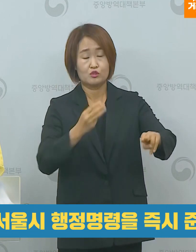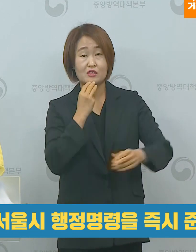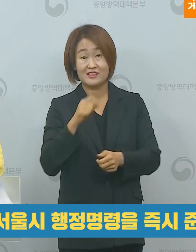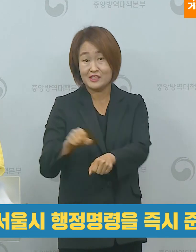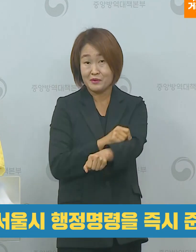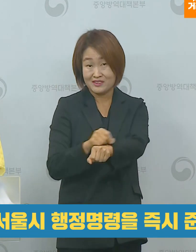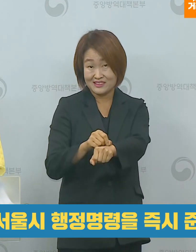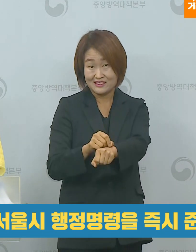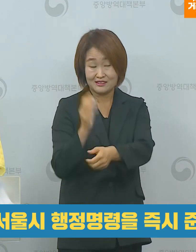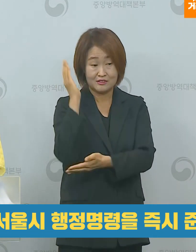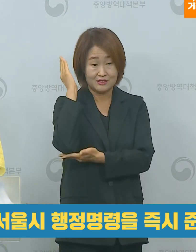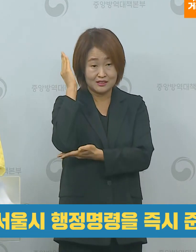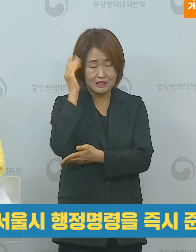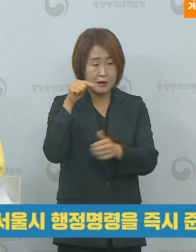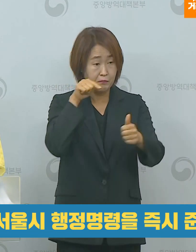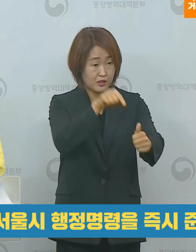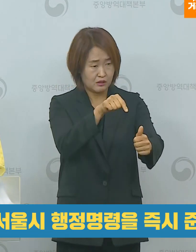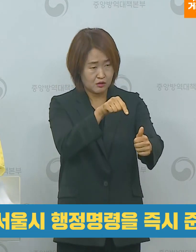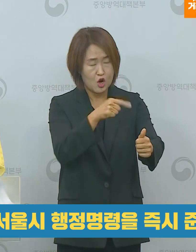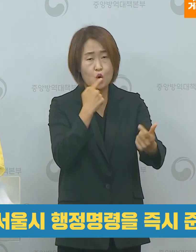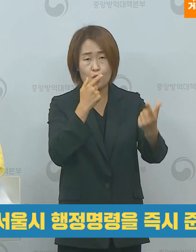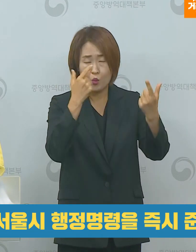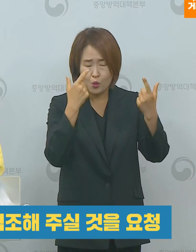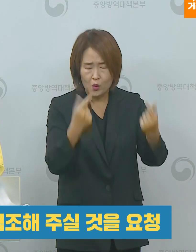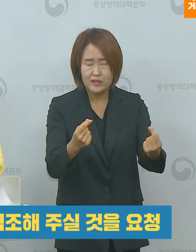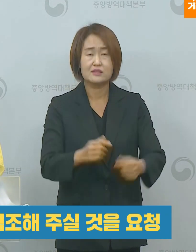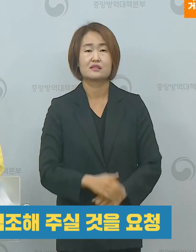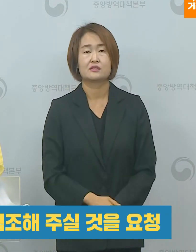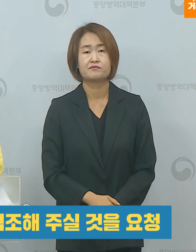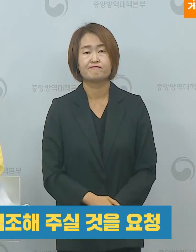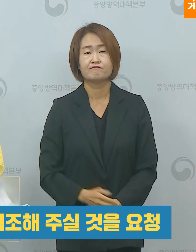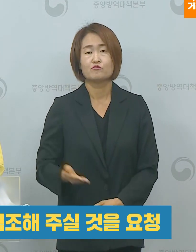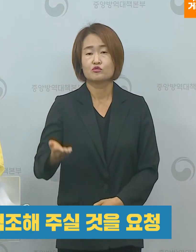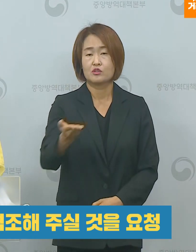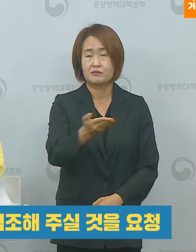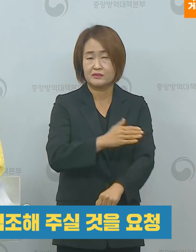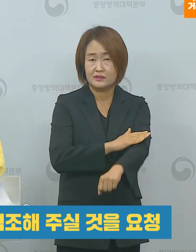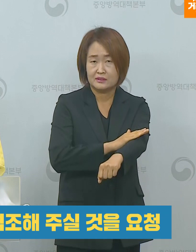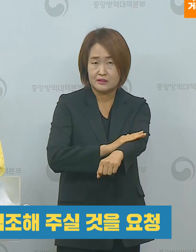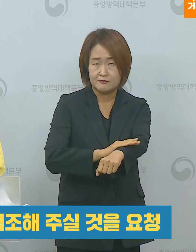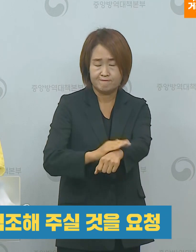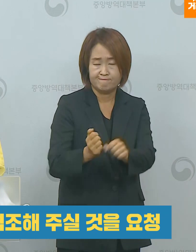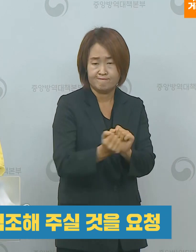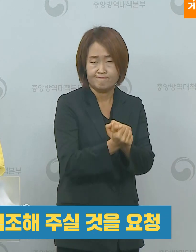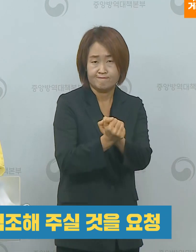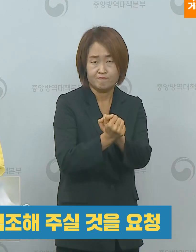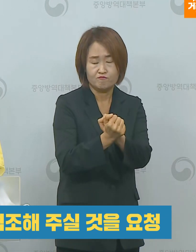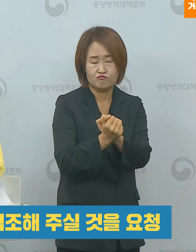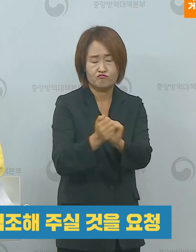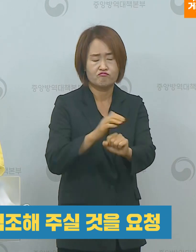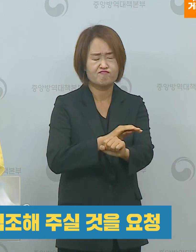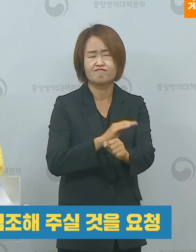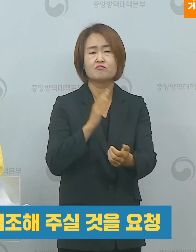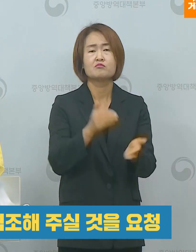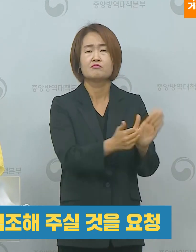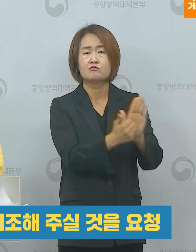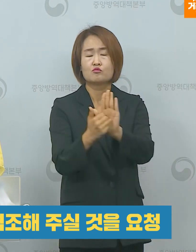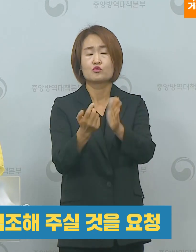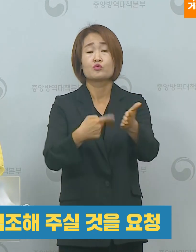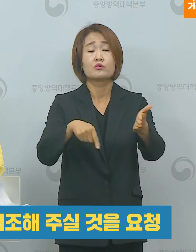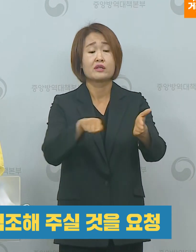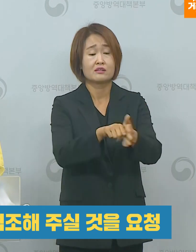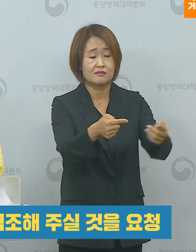서울특별시가 조치한 행정명령을 즉시 준수하여 코로나19 방역에 적극적으로 협조해 주실 것을